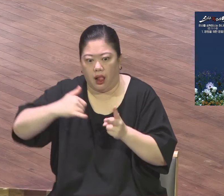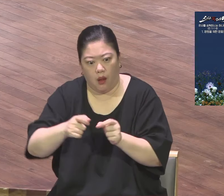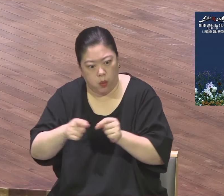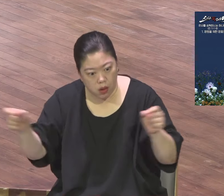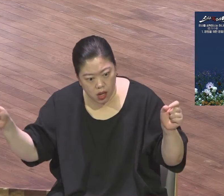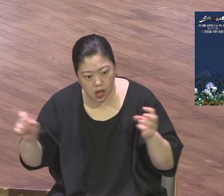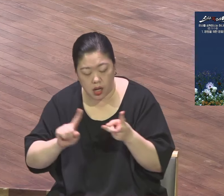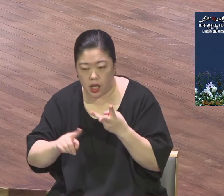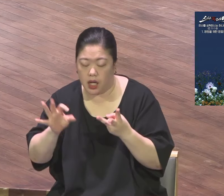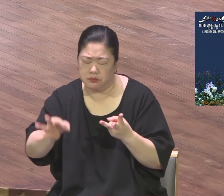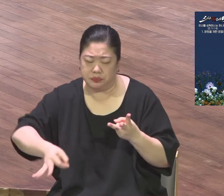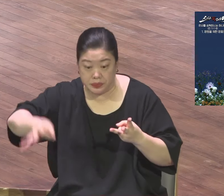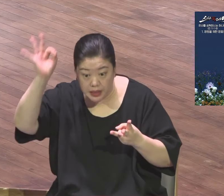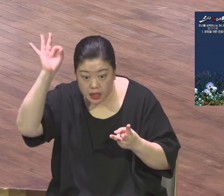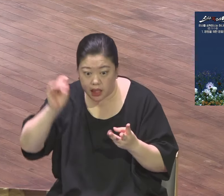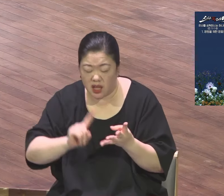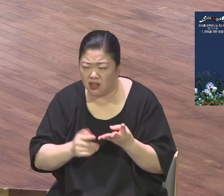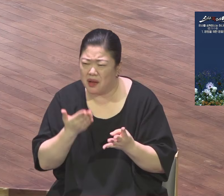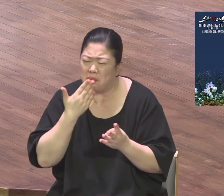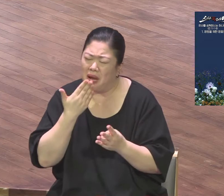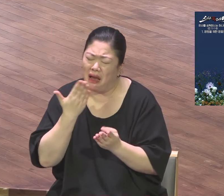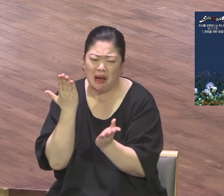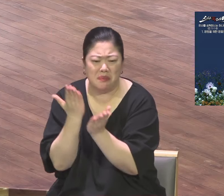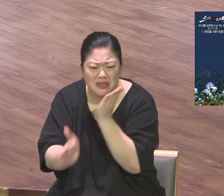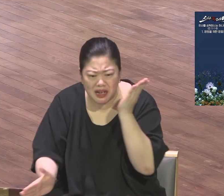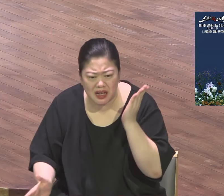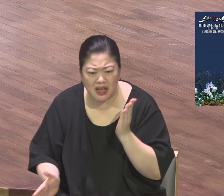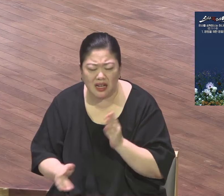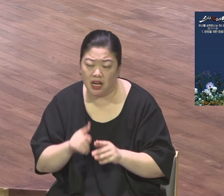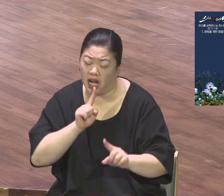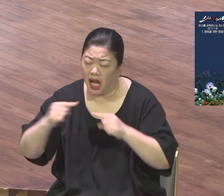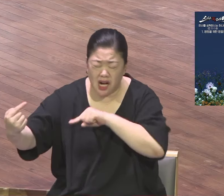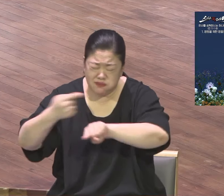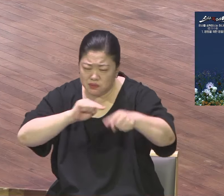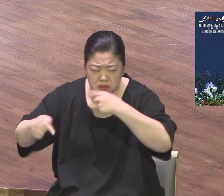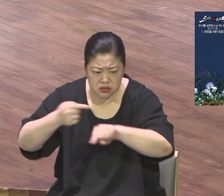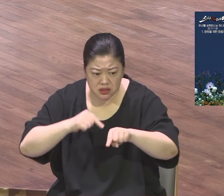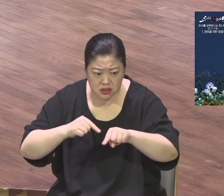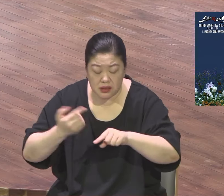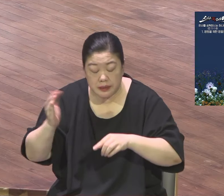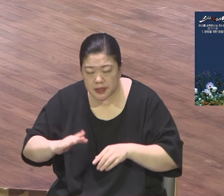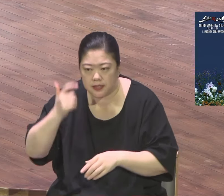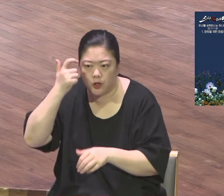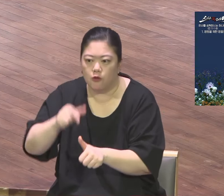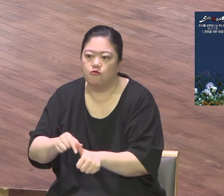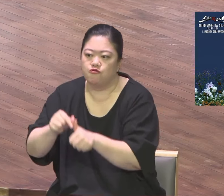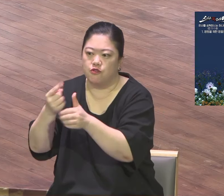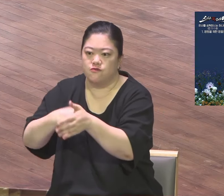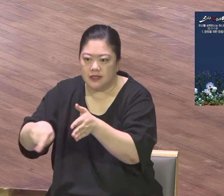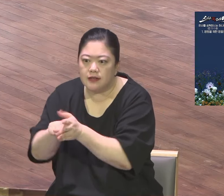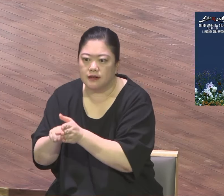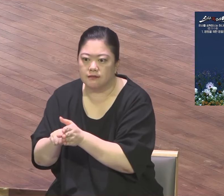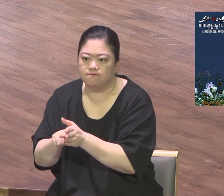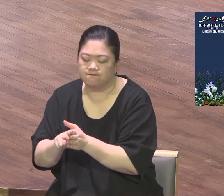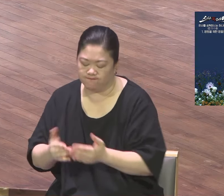그것도 죽도 땀흘려 헌신하고. 영혼을 위한 투자였어요. 누구는 뭐 계산할 줄